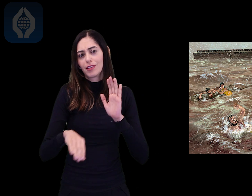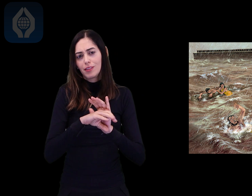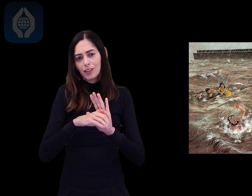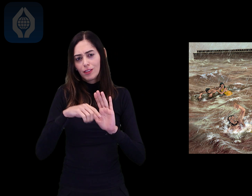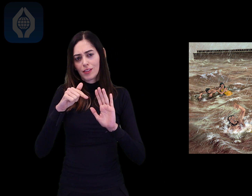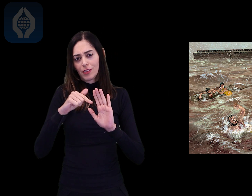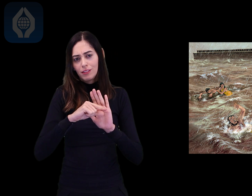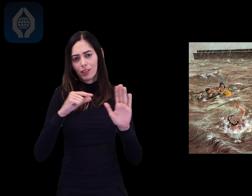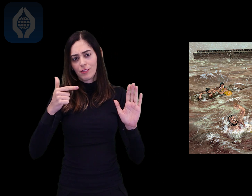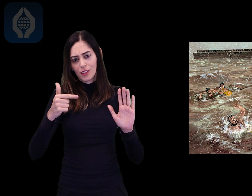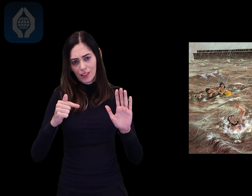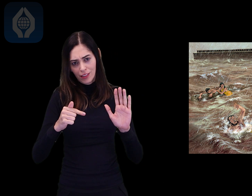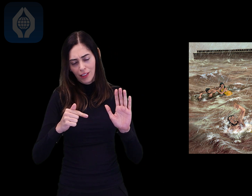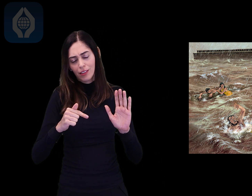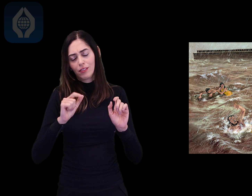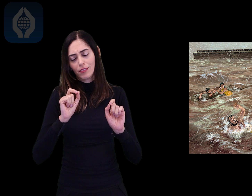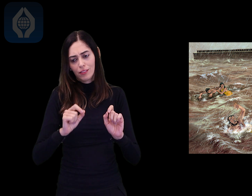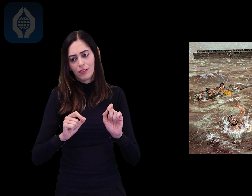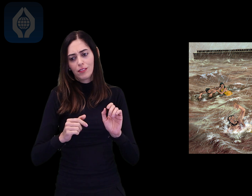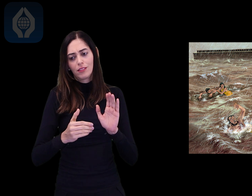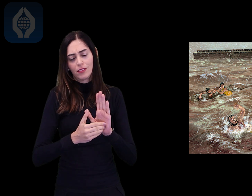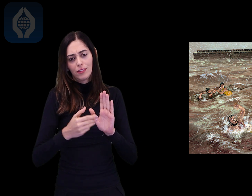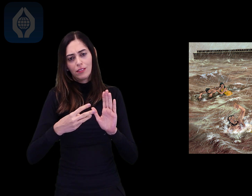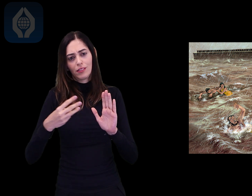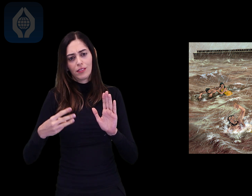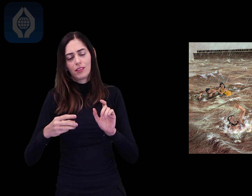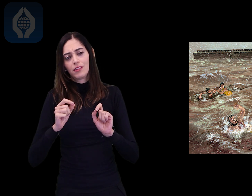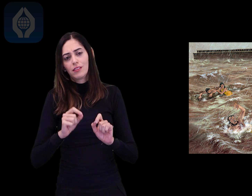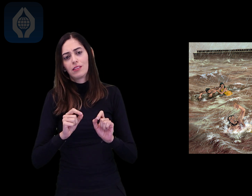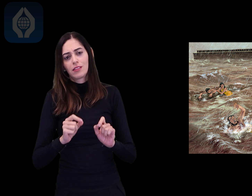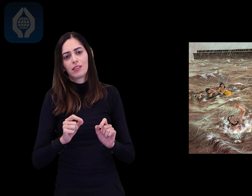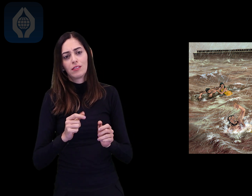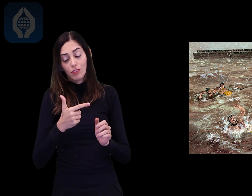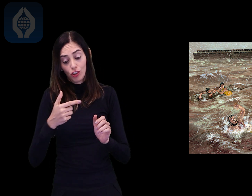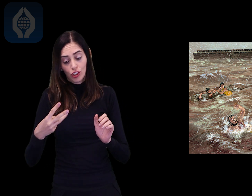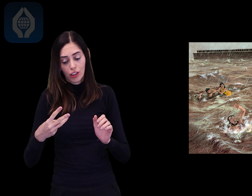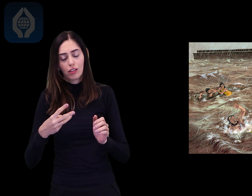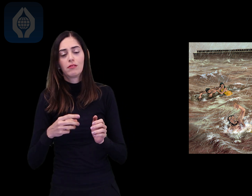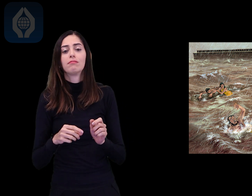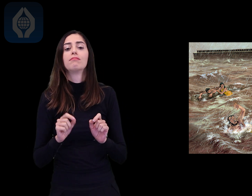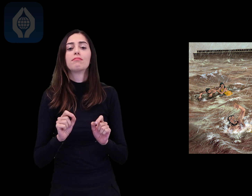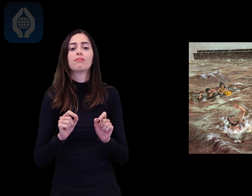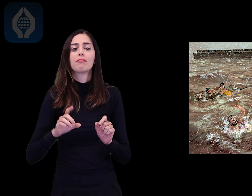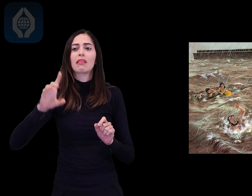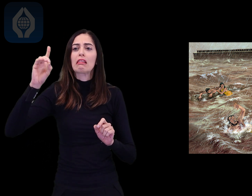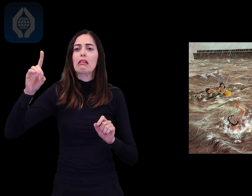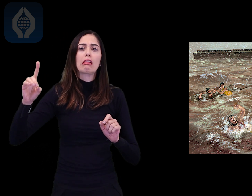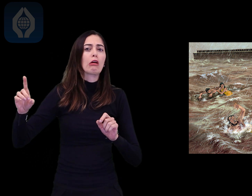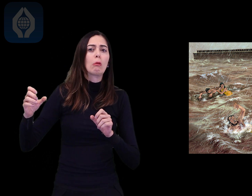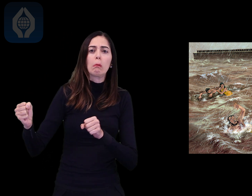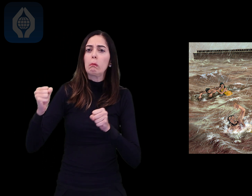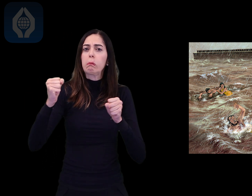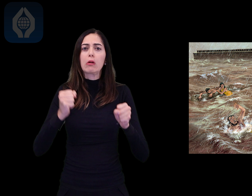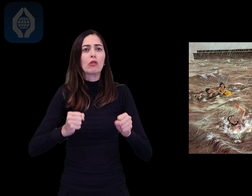mandou a chuva. Deus tem autoridade sobre a terra, a chuva, o vento, o sol, a lua, as estrelas, sobre tudo